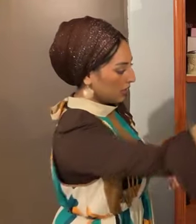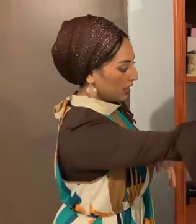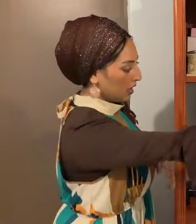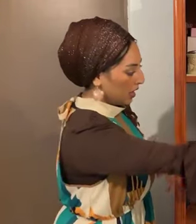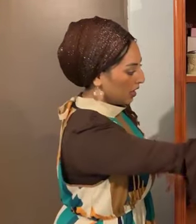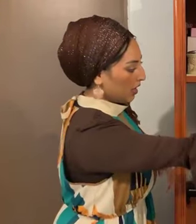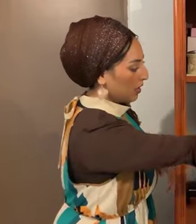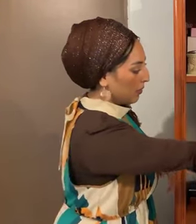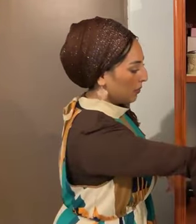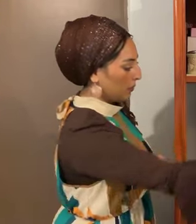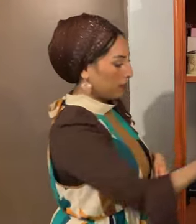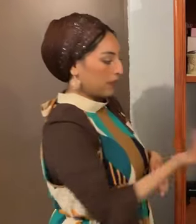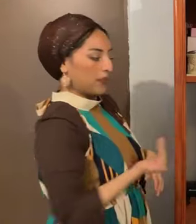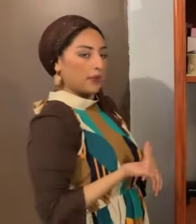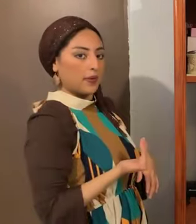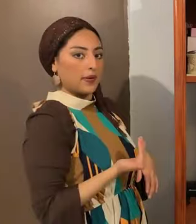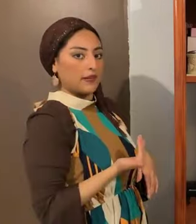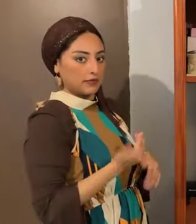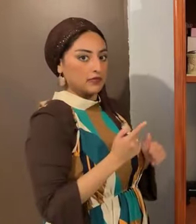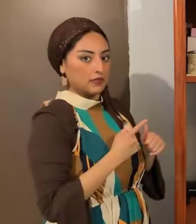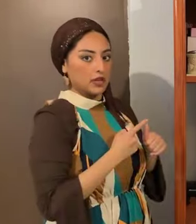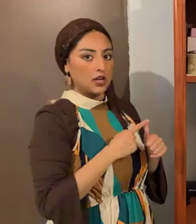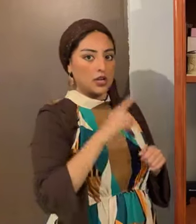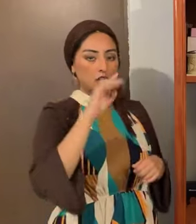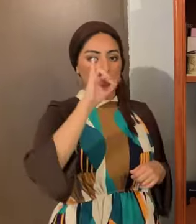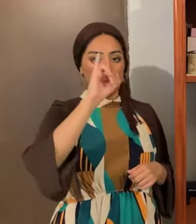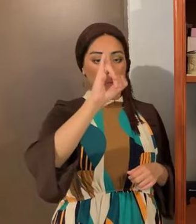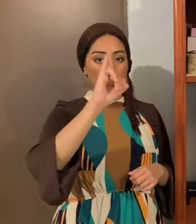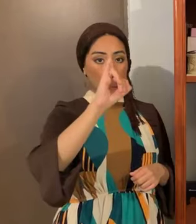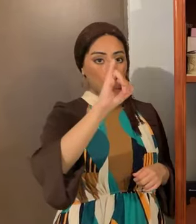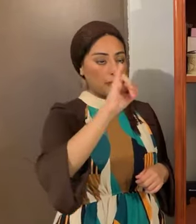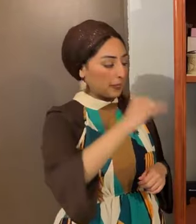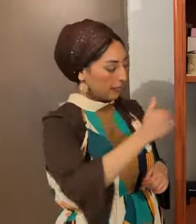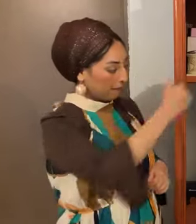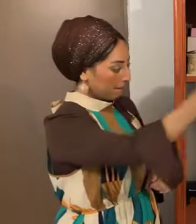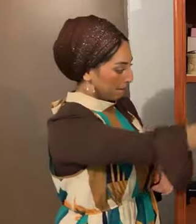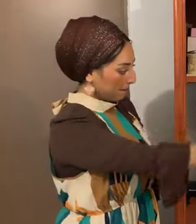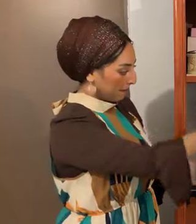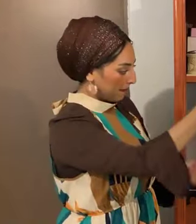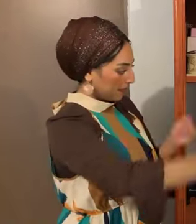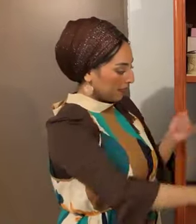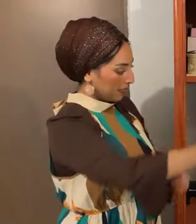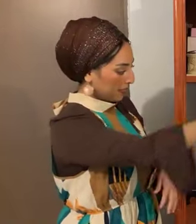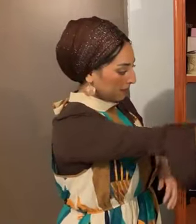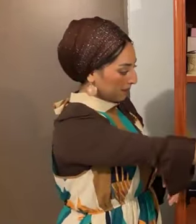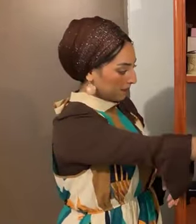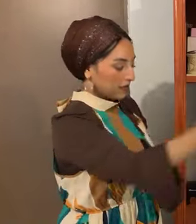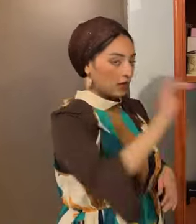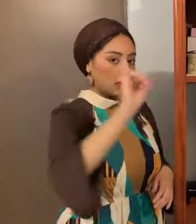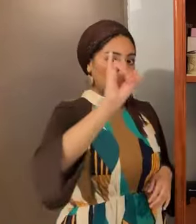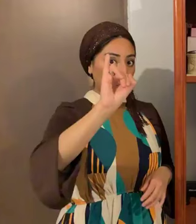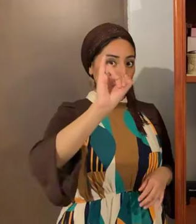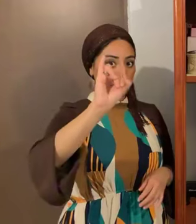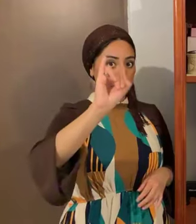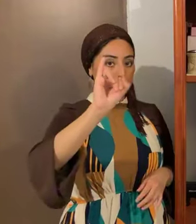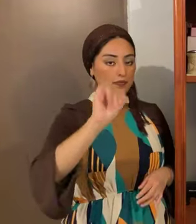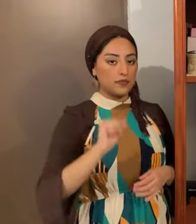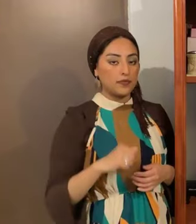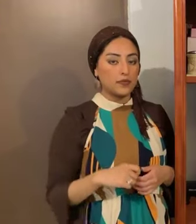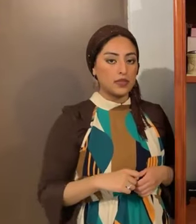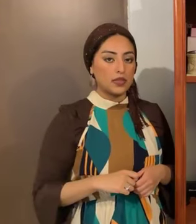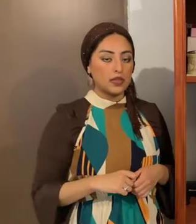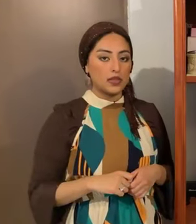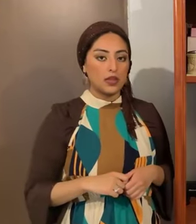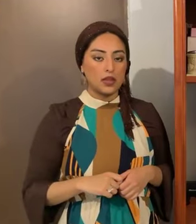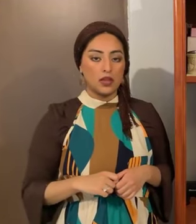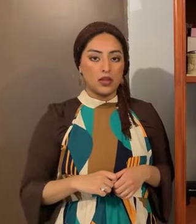izquierda, tal y como está en la gráfica. Yod es la letra más pequeña, y que